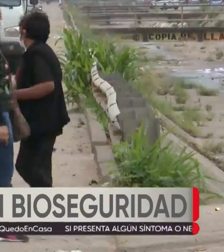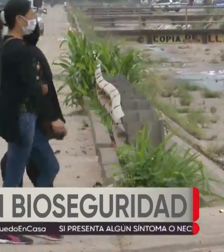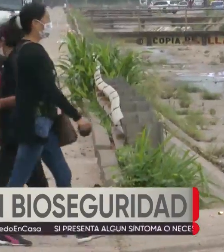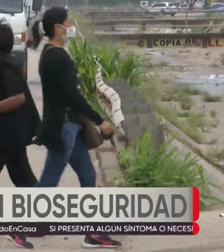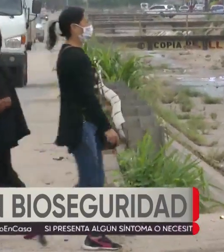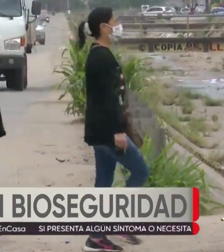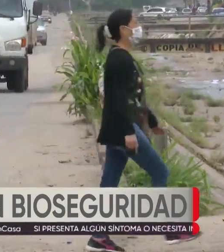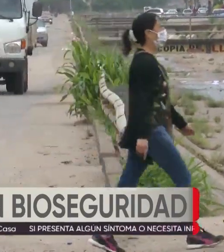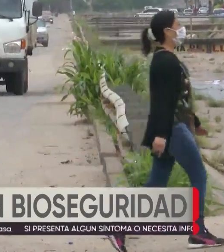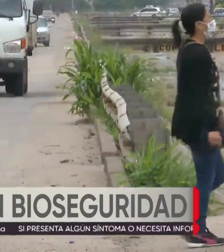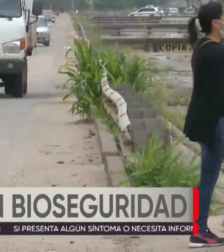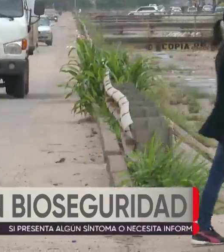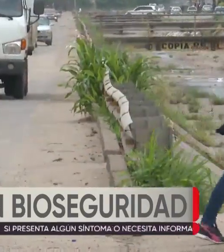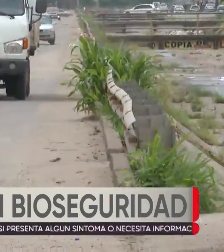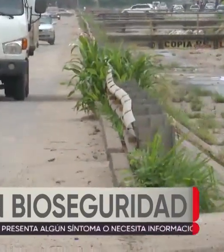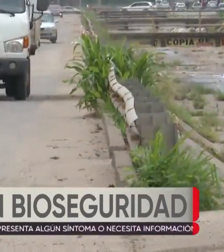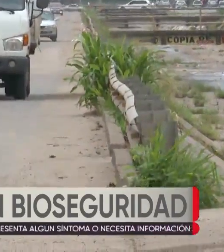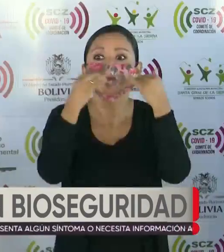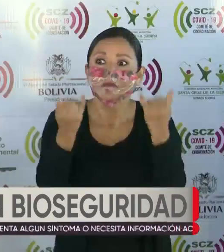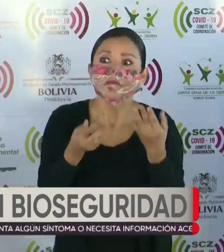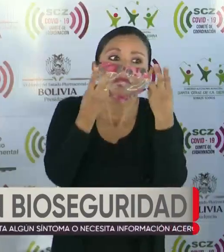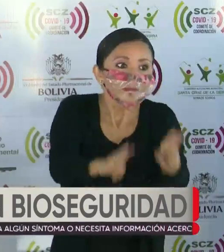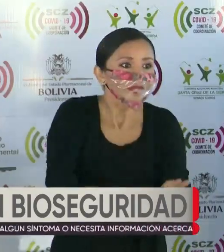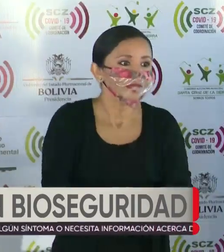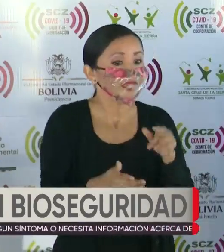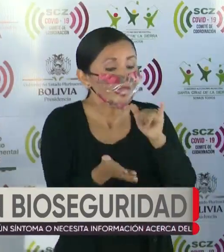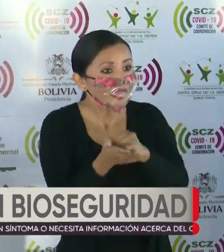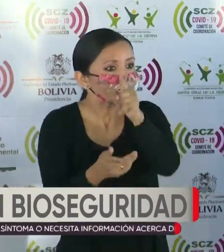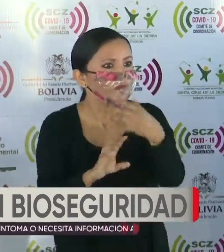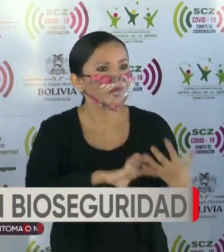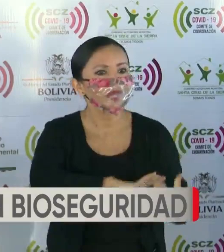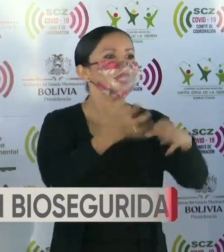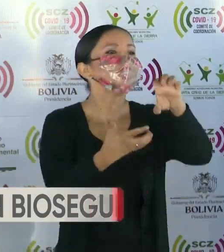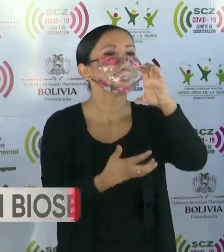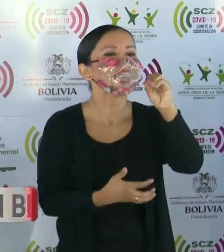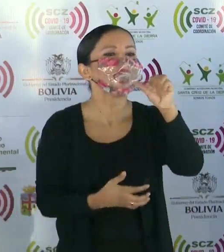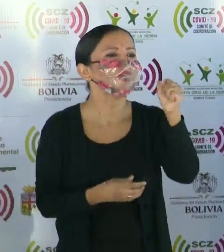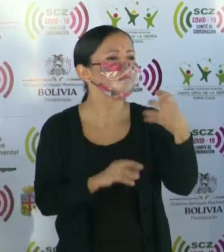la flexibilización de la cuarentena. Eso es el caos de la cuarentena.